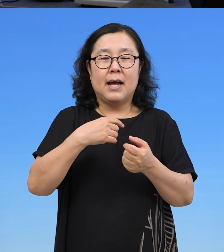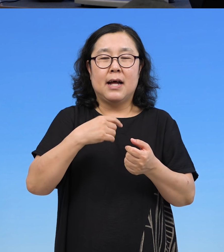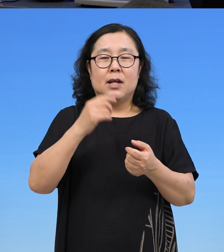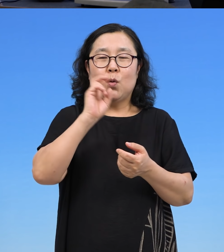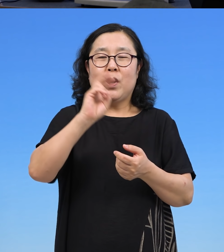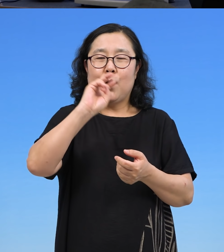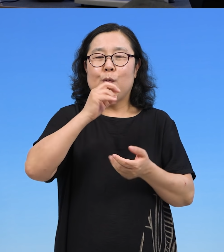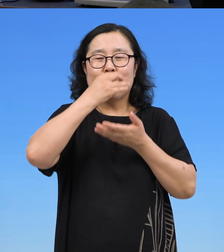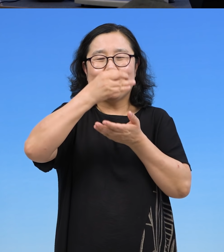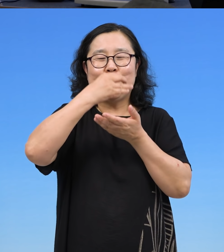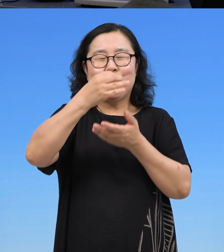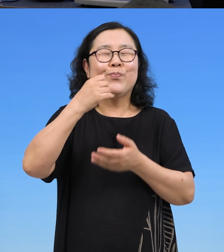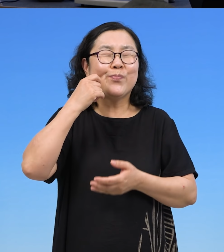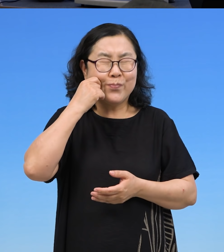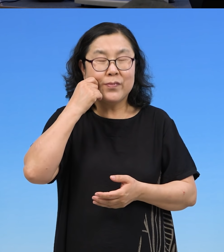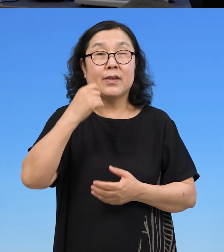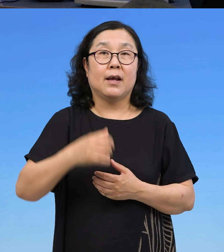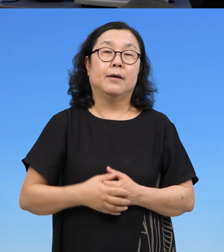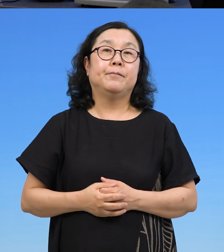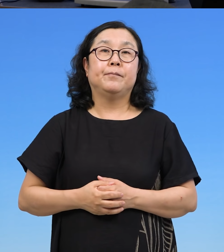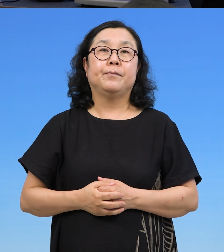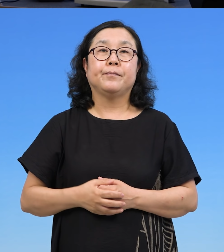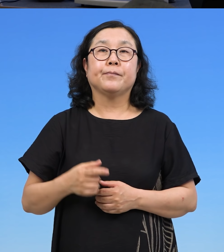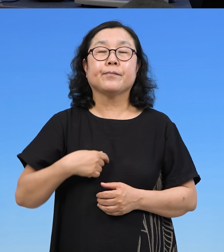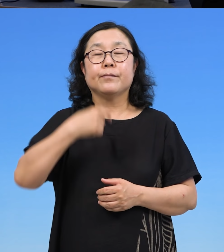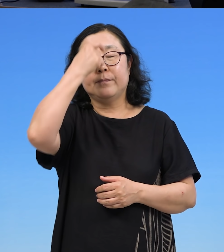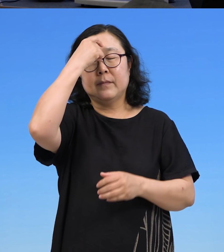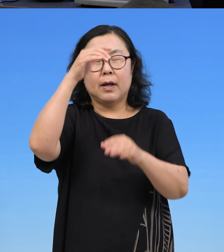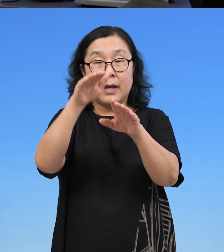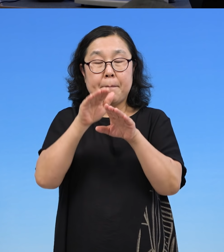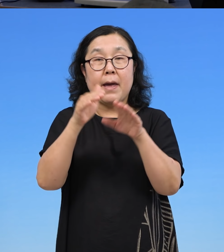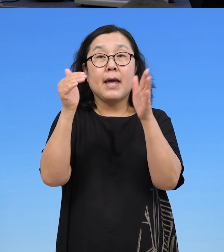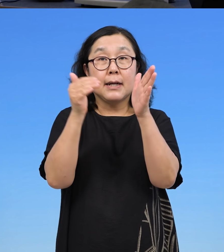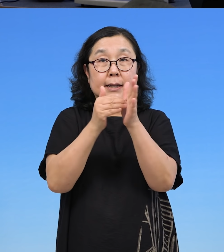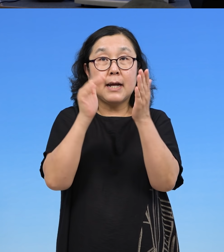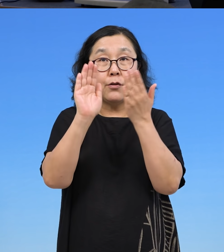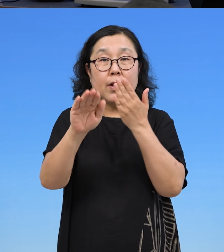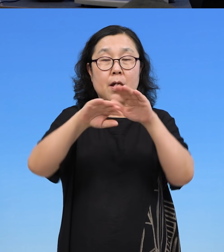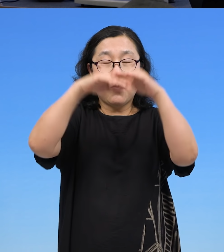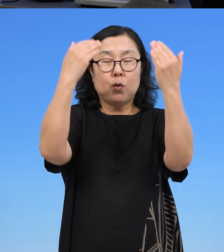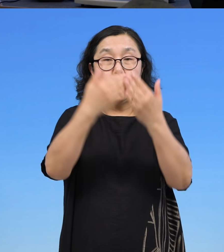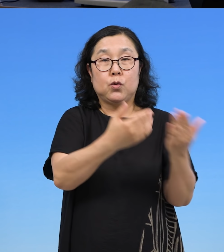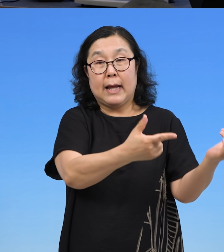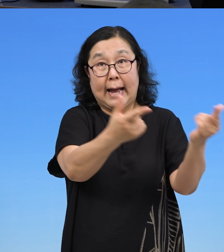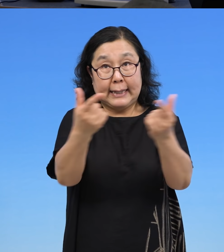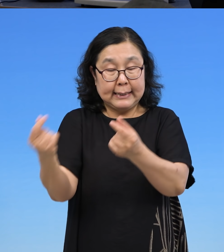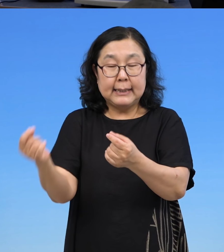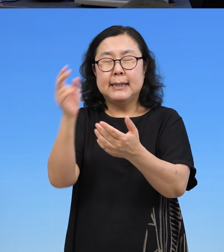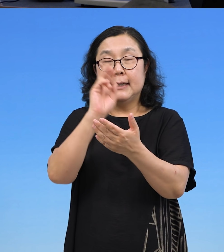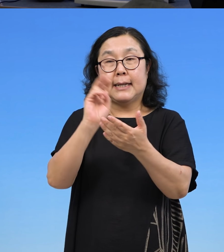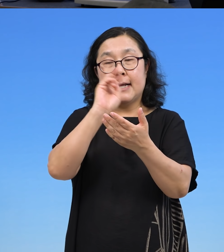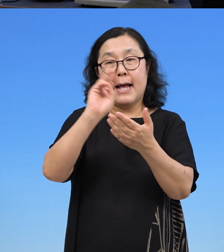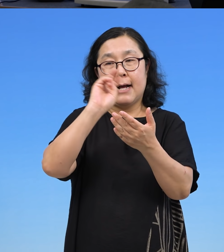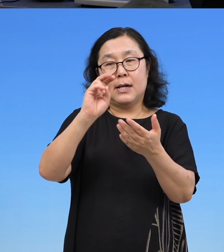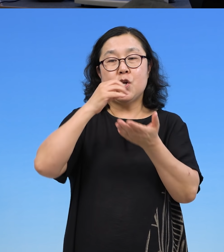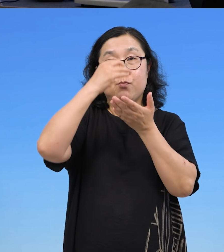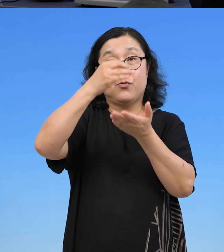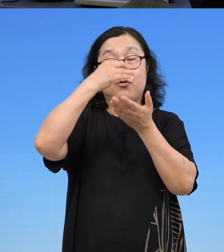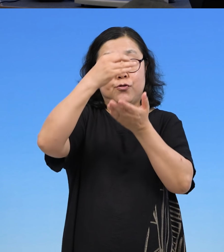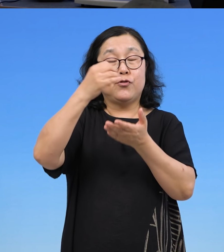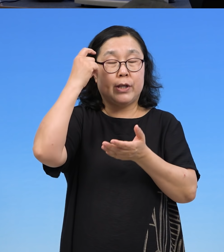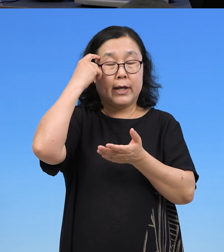절제하고 있습니다 그래서 이제 오늘 이 예배가 마치면 모두가 다 이 찬양을 같이 부르면